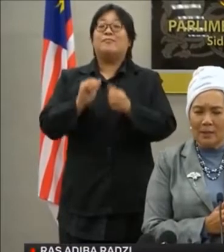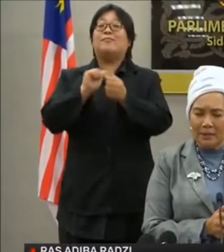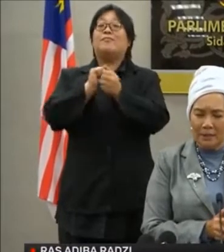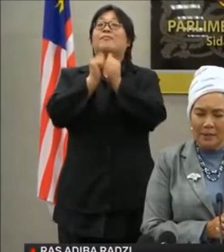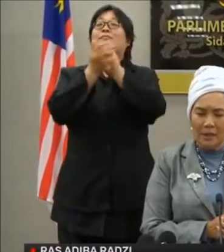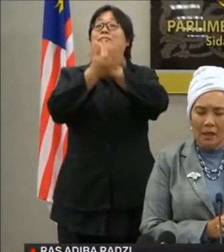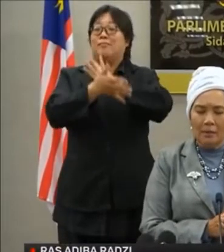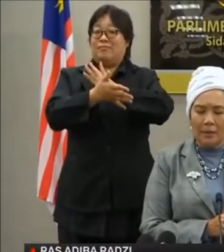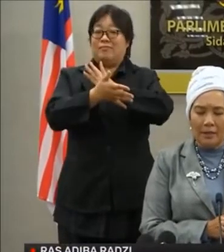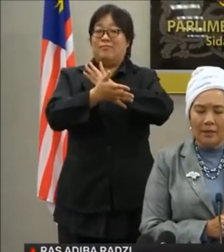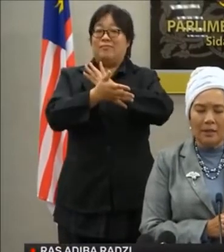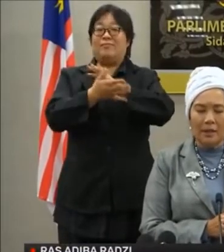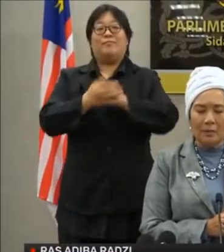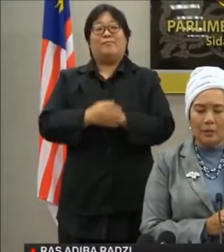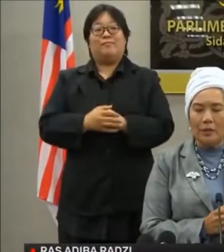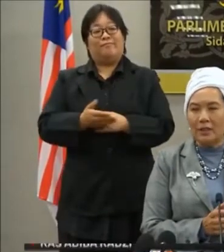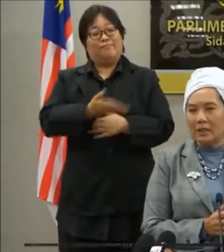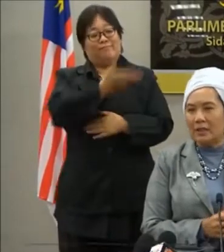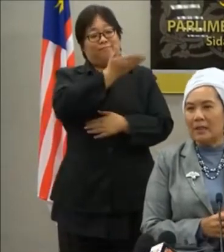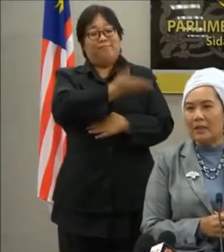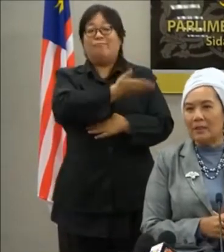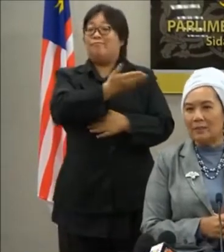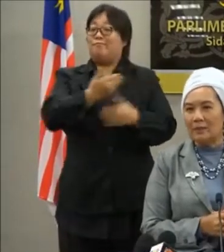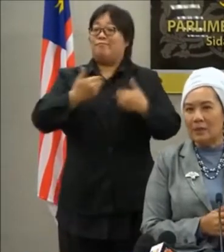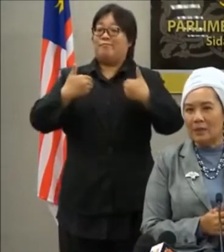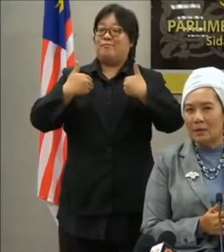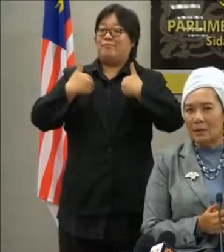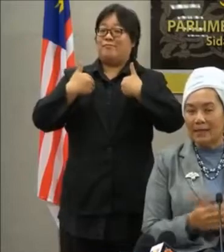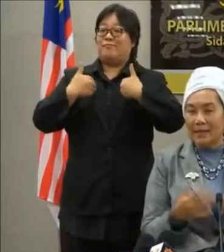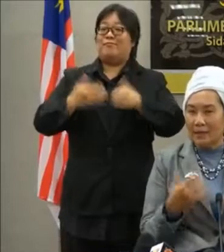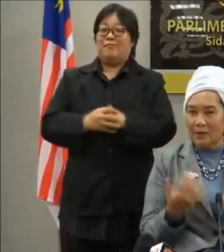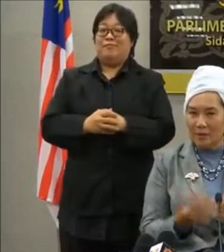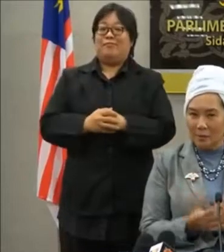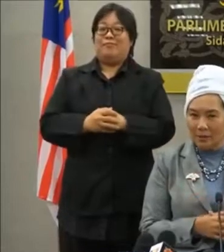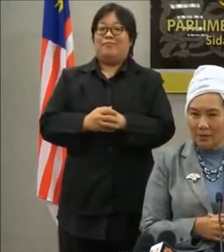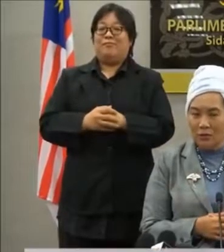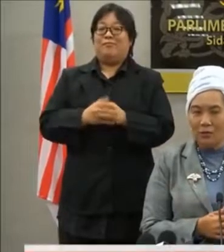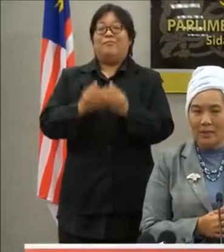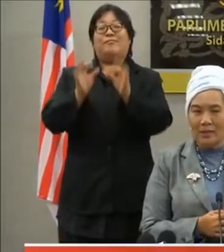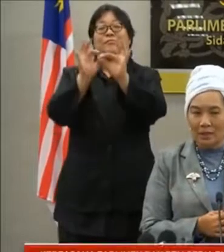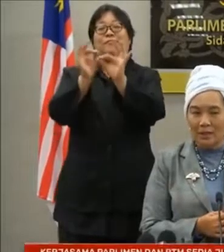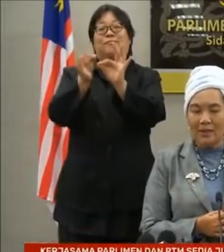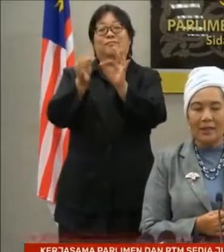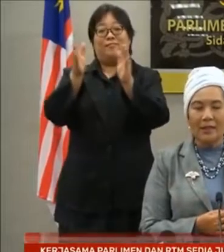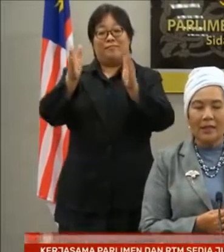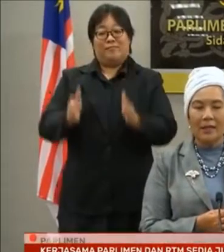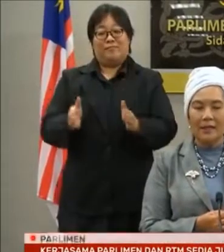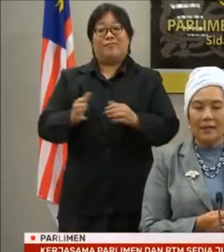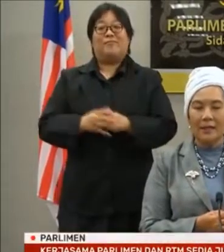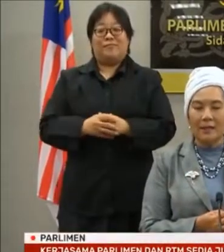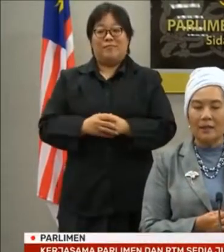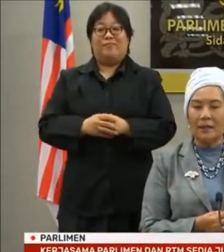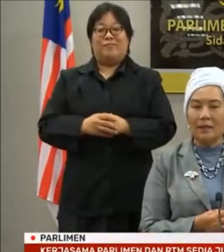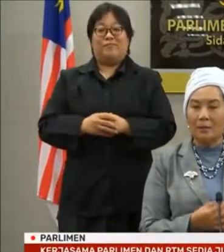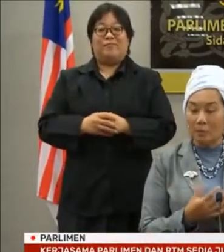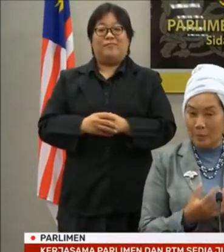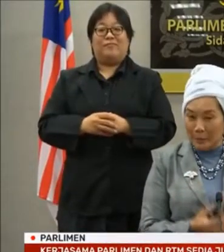Jurubahasa Isyarat Malaysia, mereka mempunyai Sign Language Interpreter, Jurubahasa Isyarat